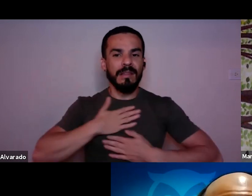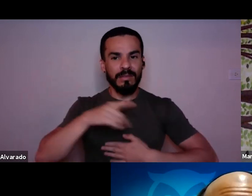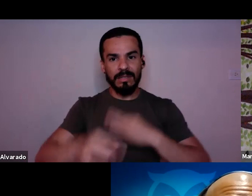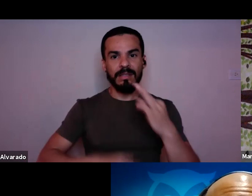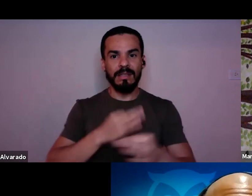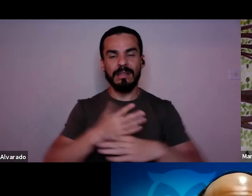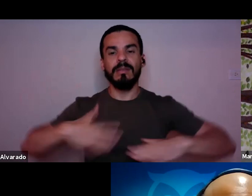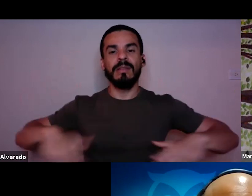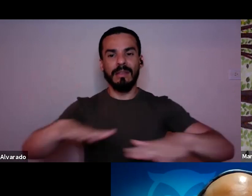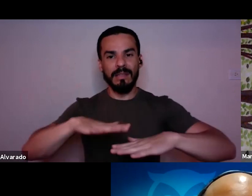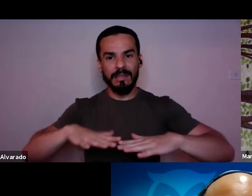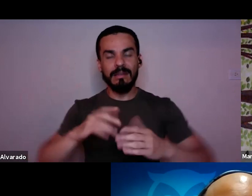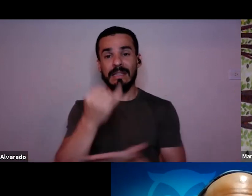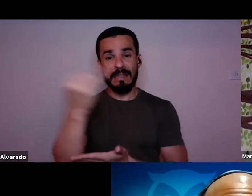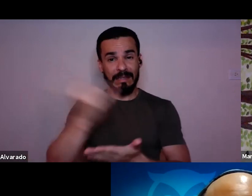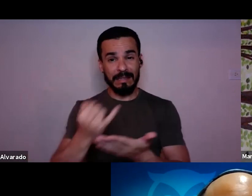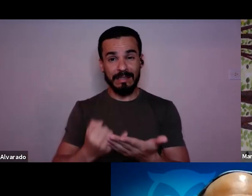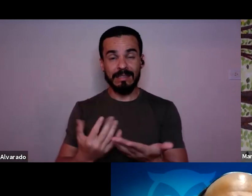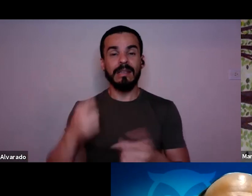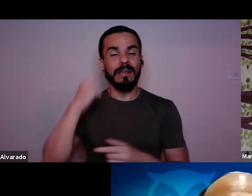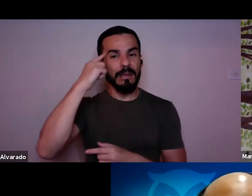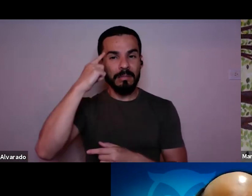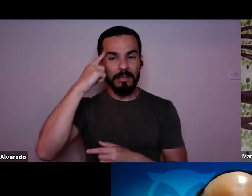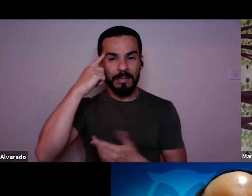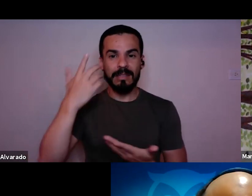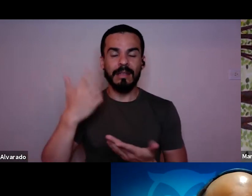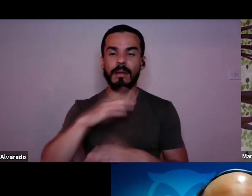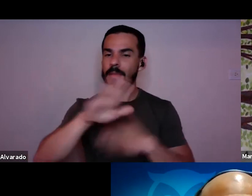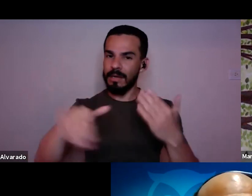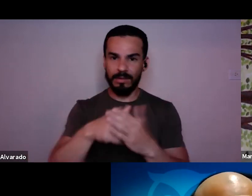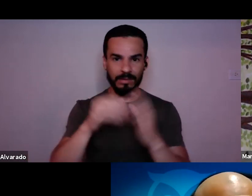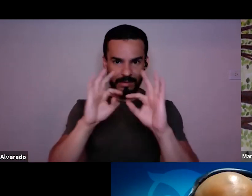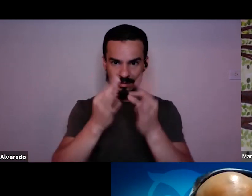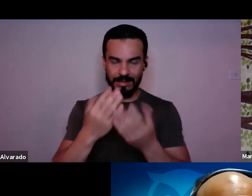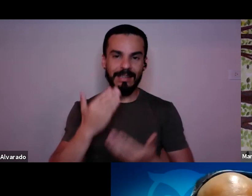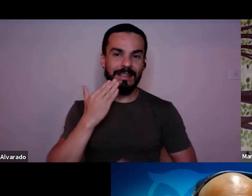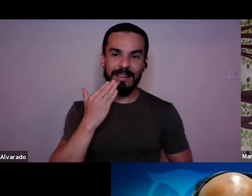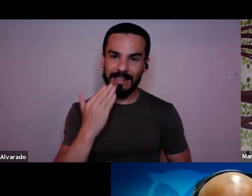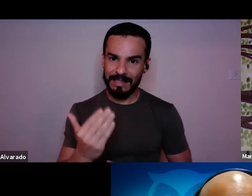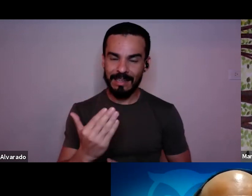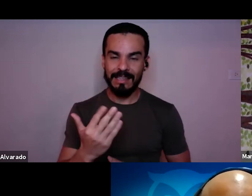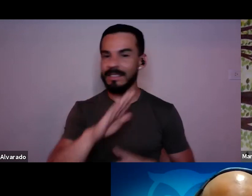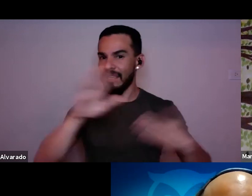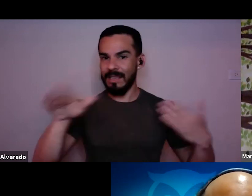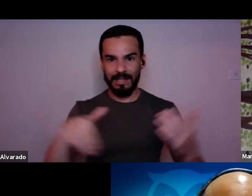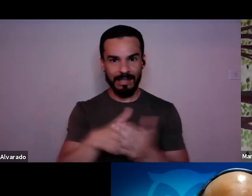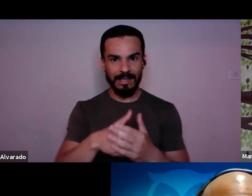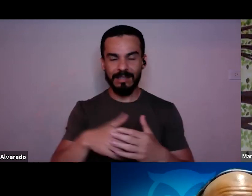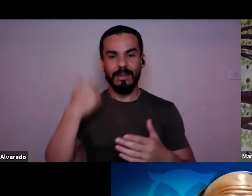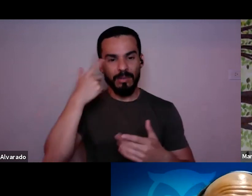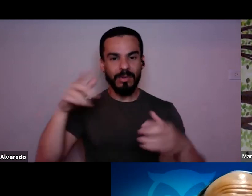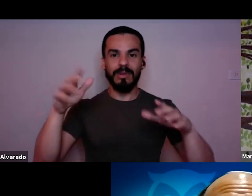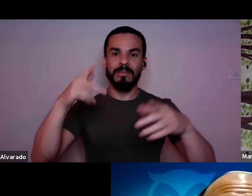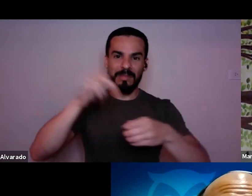espacios que están diseñados y pensados para toda la familia así que muchas gracias a todas y a todos por haber